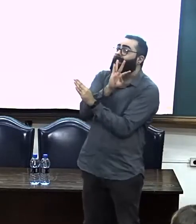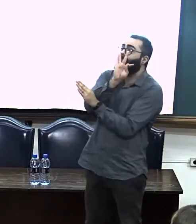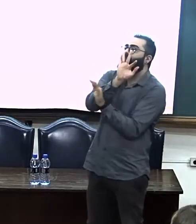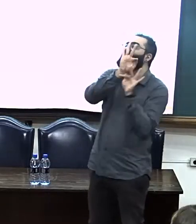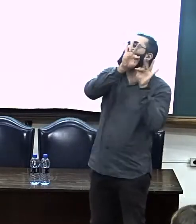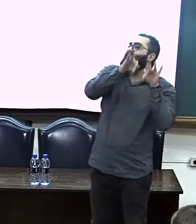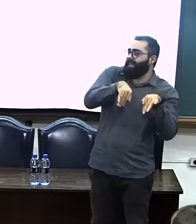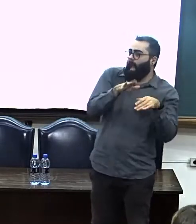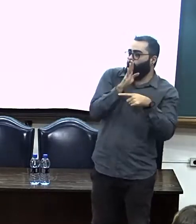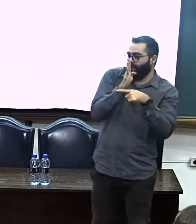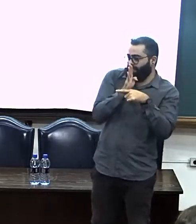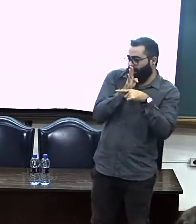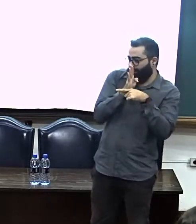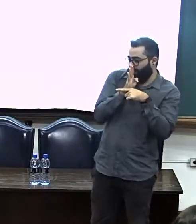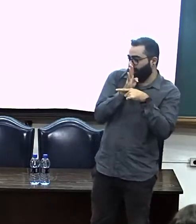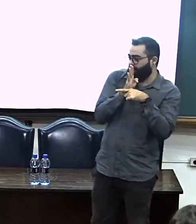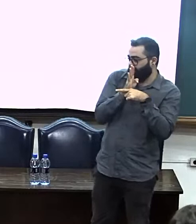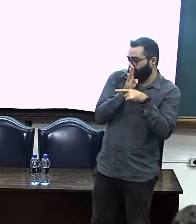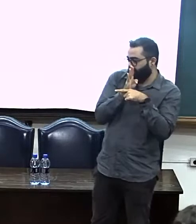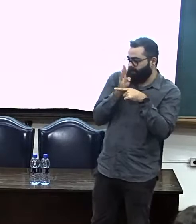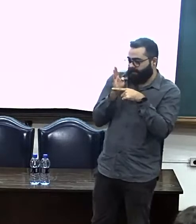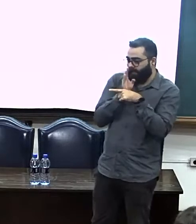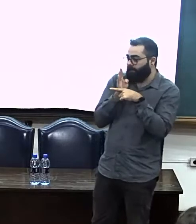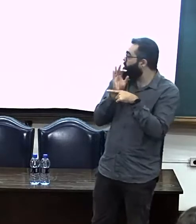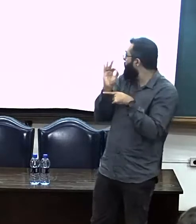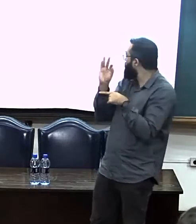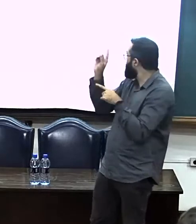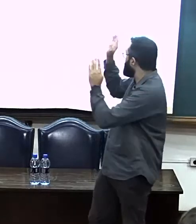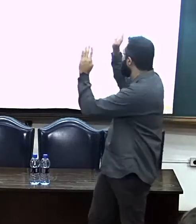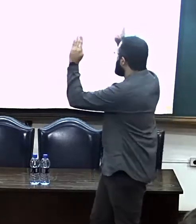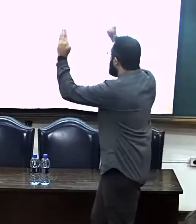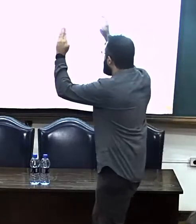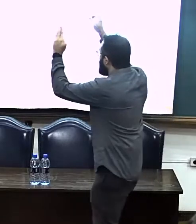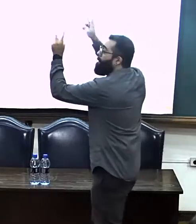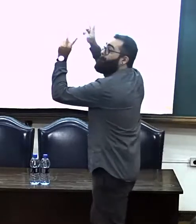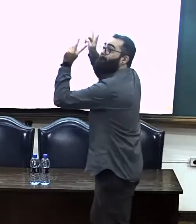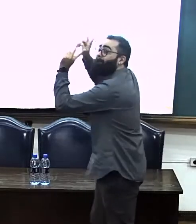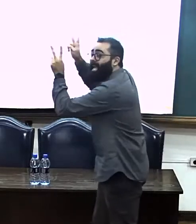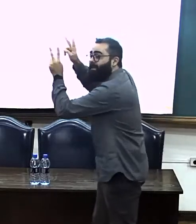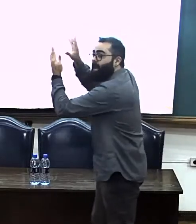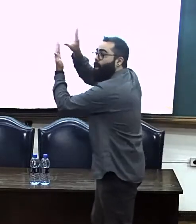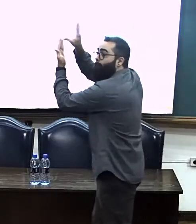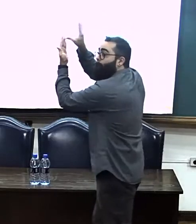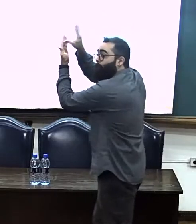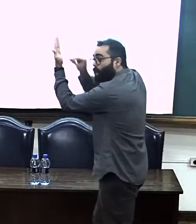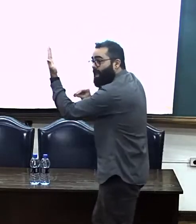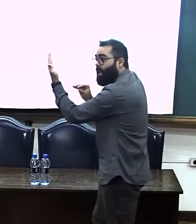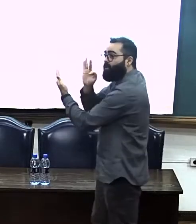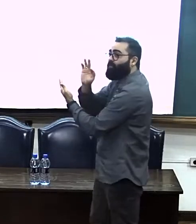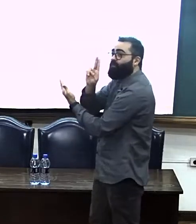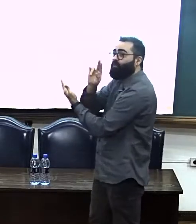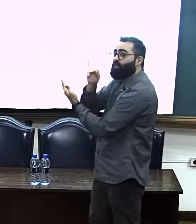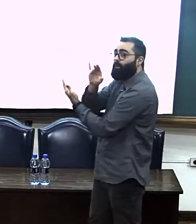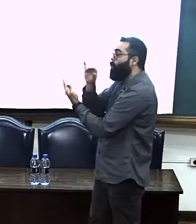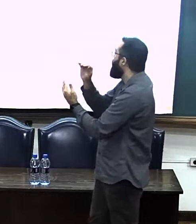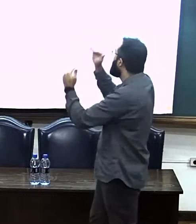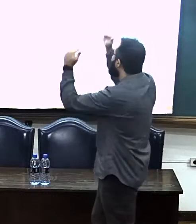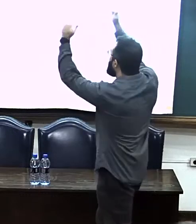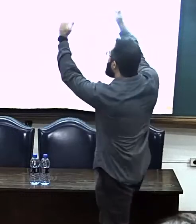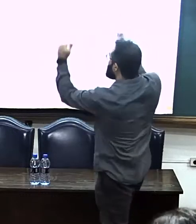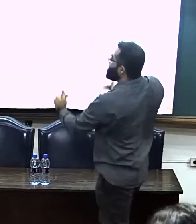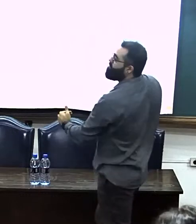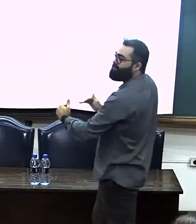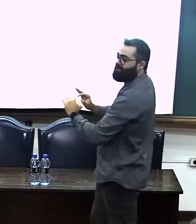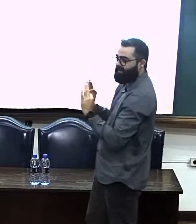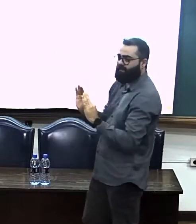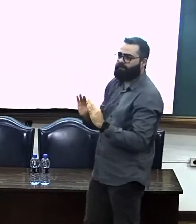fazer as pontes aí que ela vai fazer daqui para frente. Tá? Parênteses rápidos, o Osamu Fujimura era